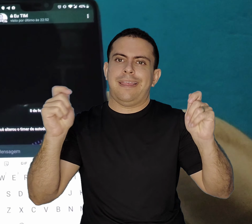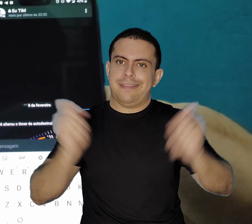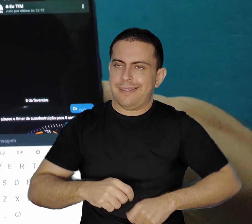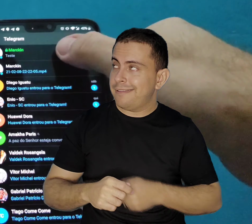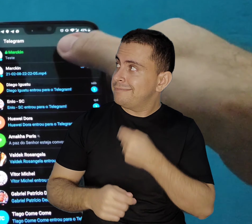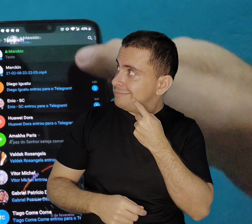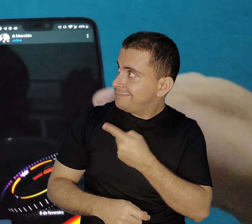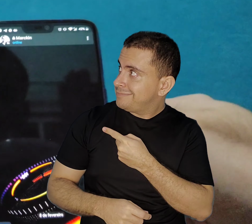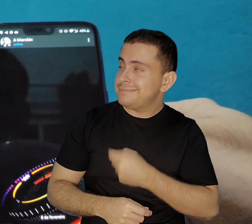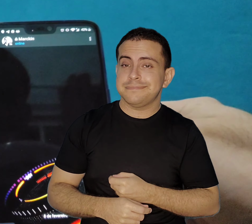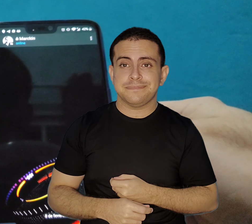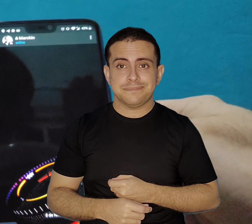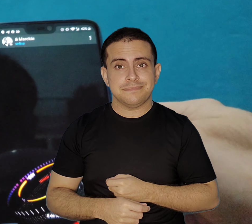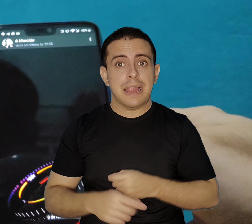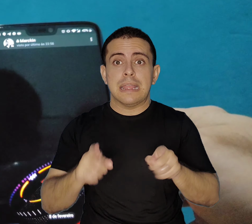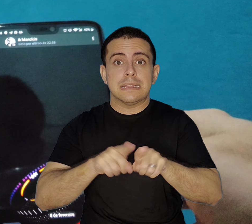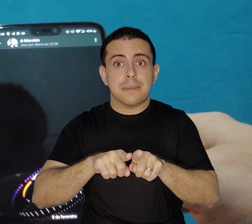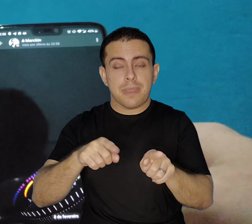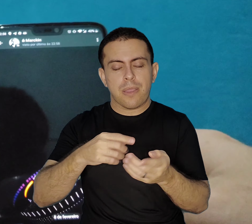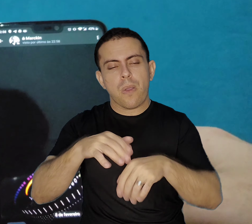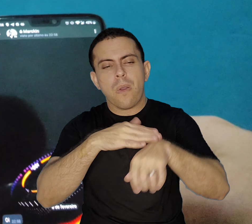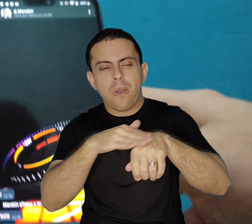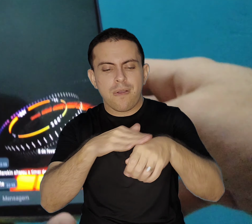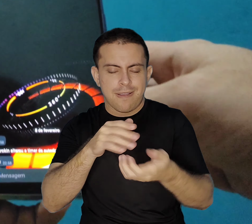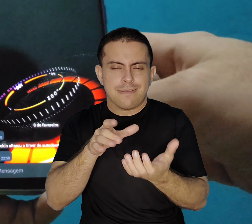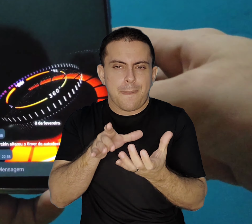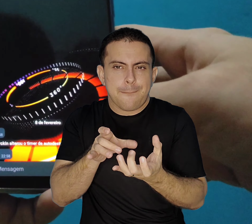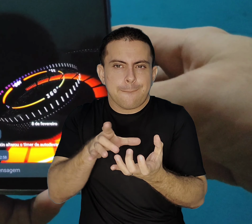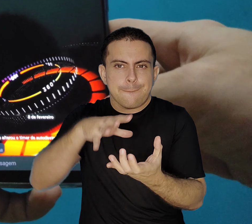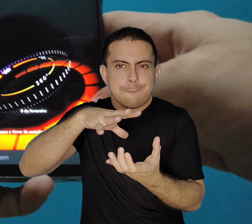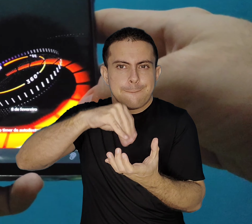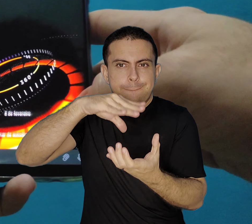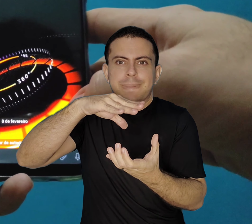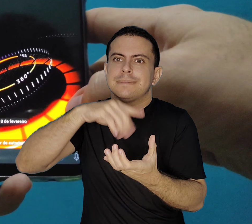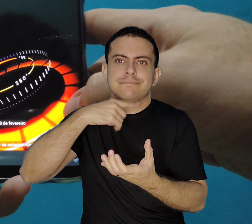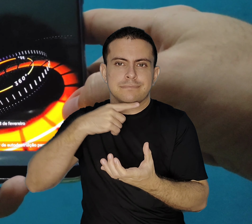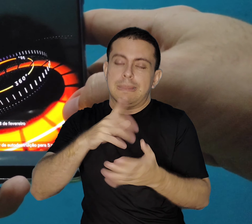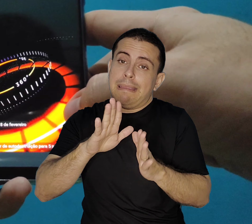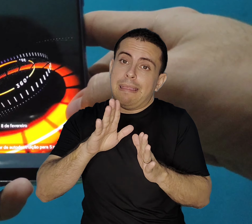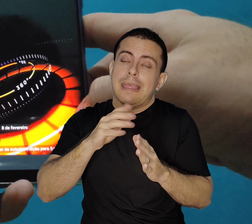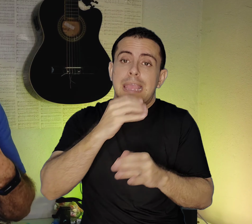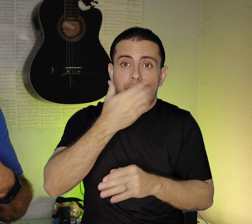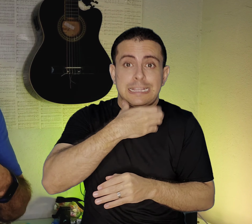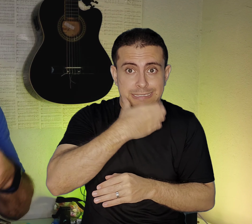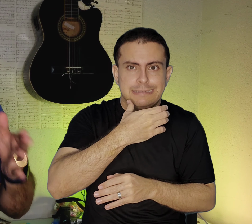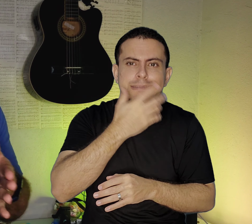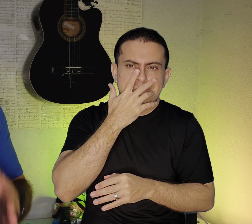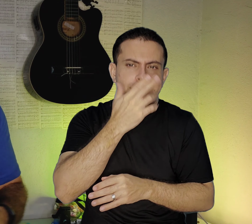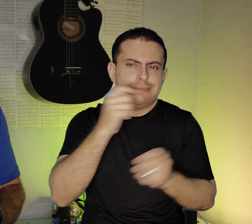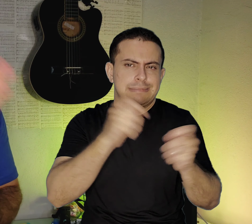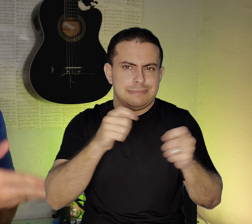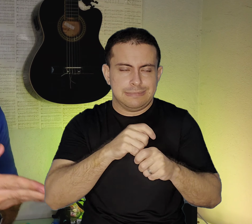também não deixa você dar print ali da conversa Quer dizer, parece que no iOS você consegue dar o print